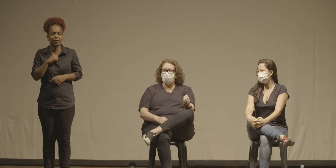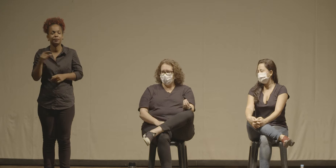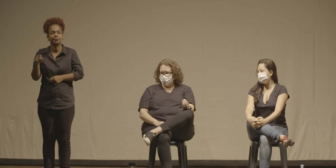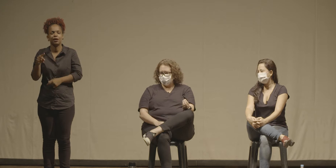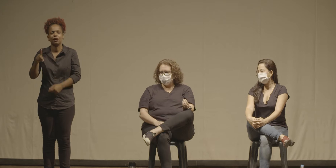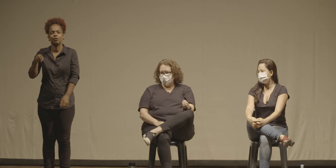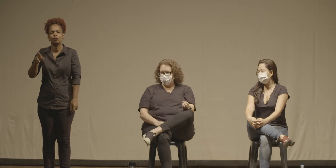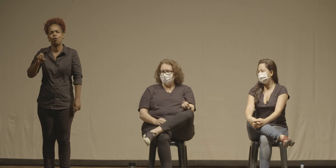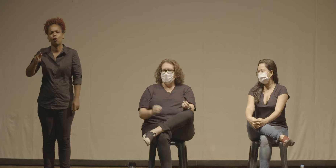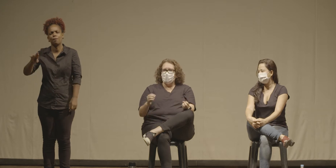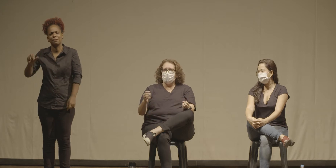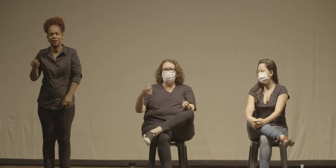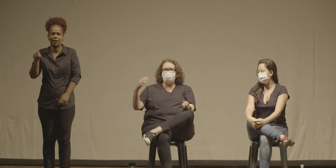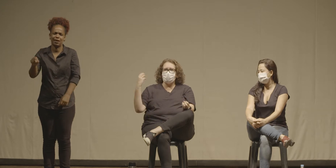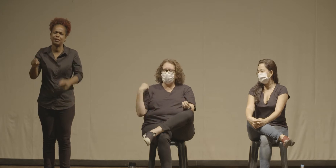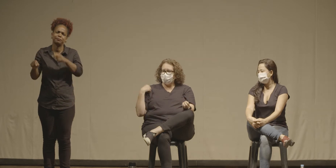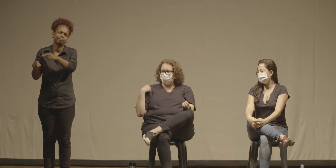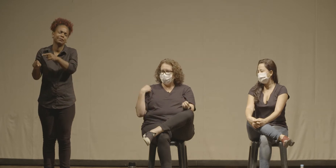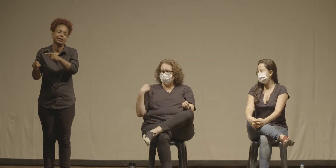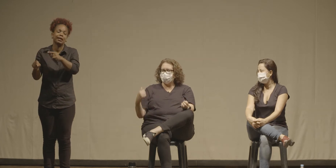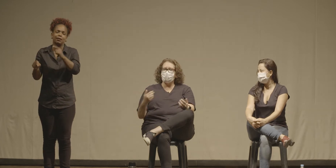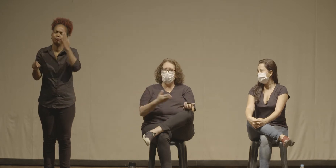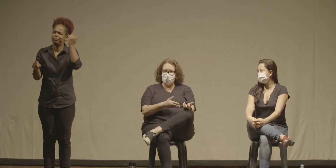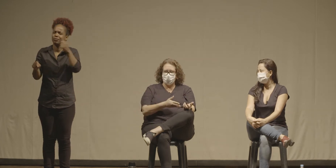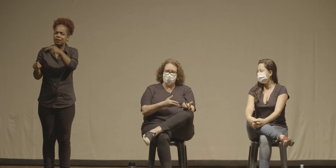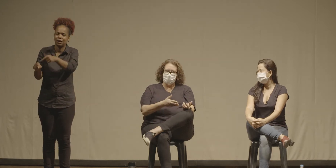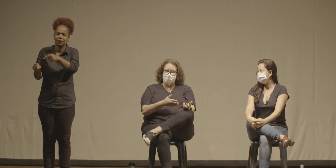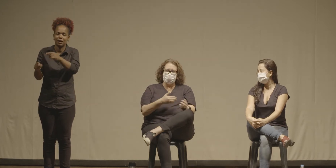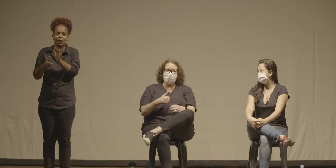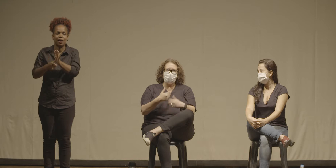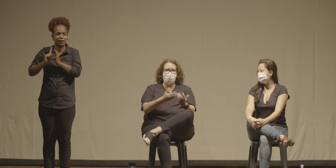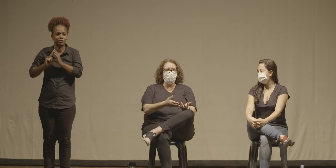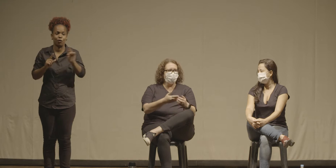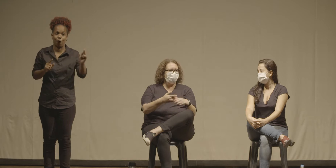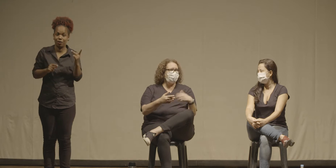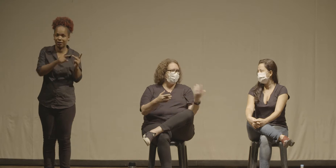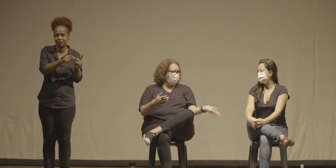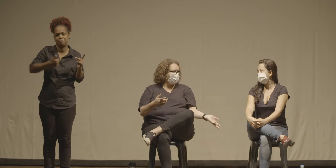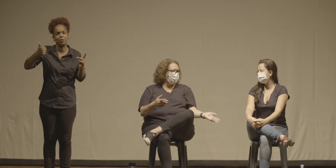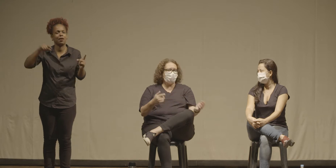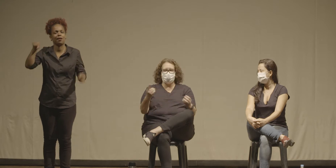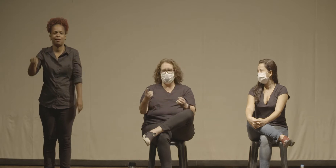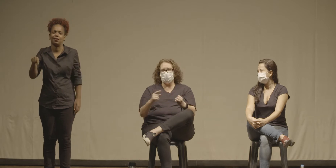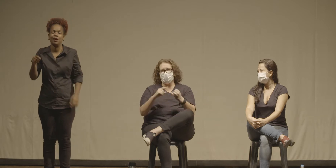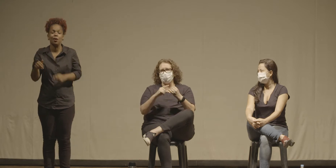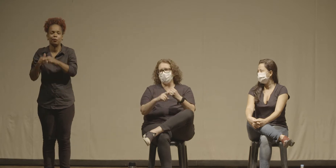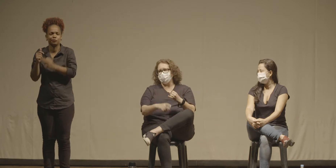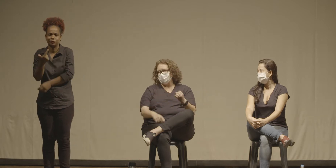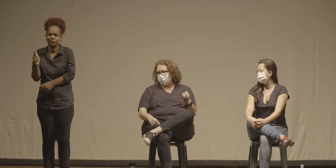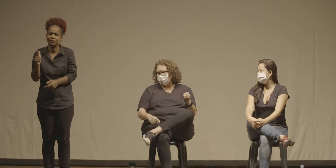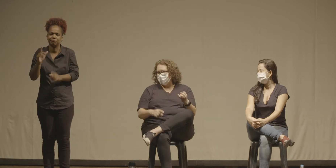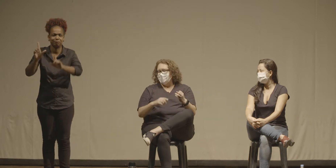uma ídola, ou seja, antes da Hortência existia a Norminha. Só que a Norminha existiu numa época em que não tinha